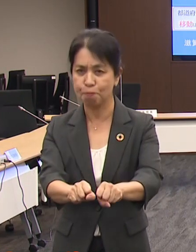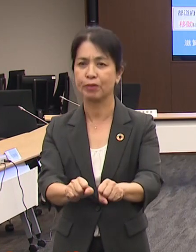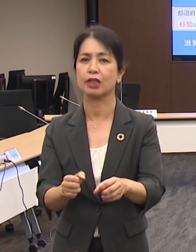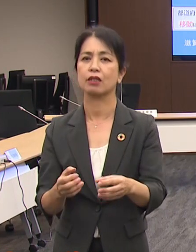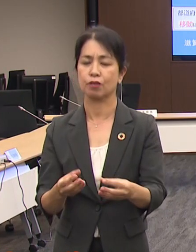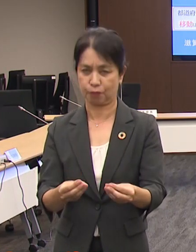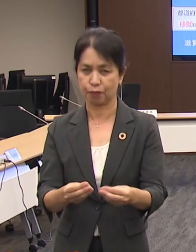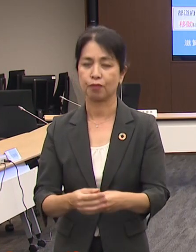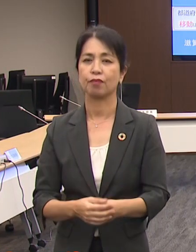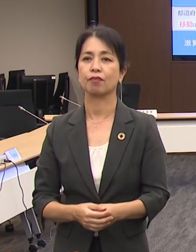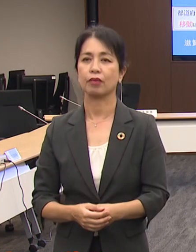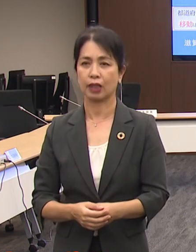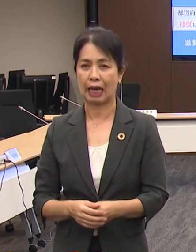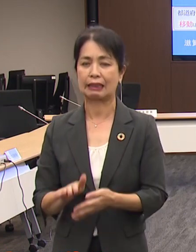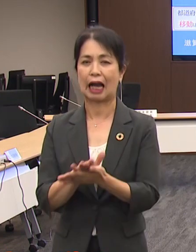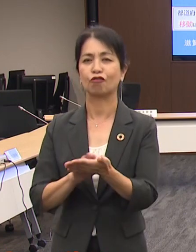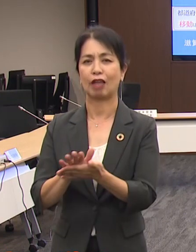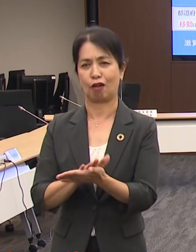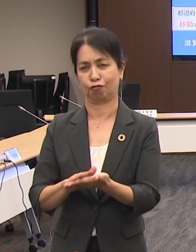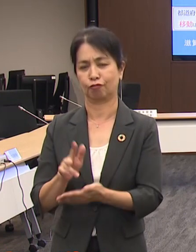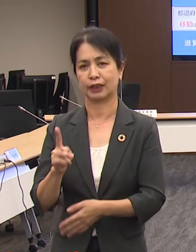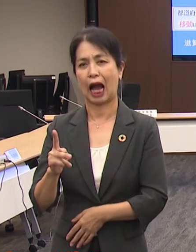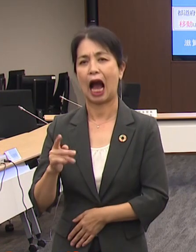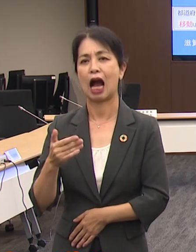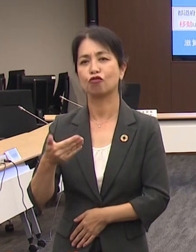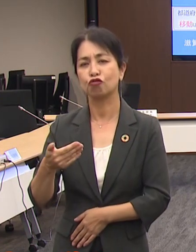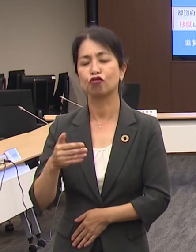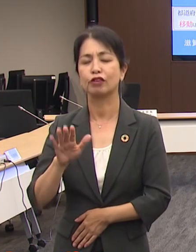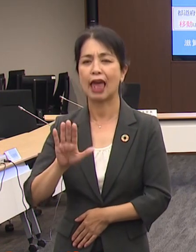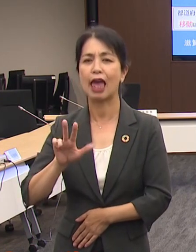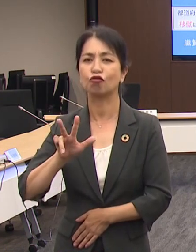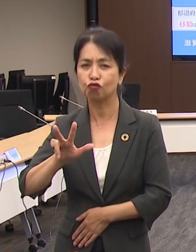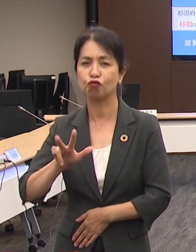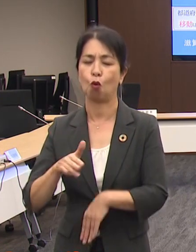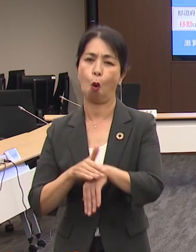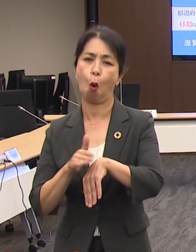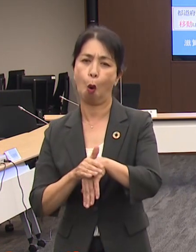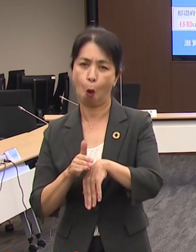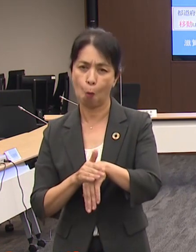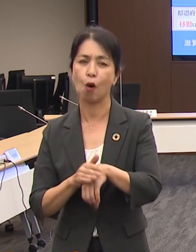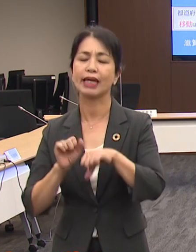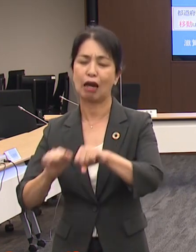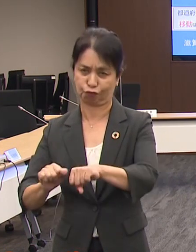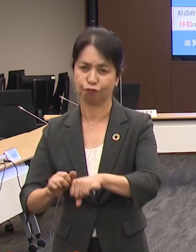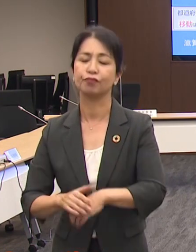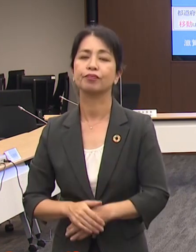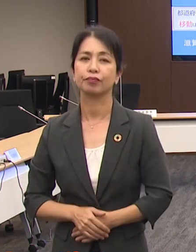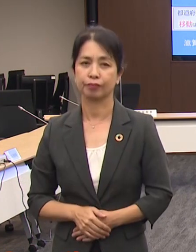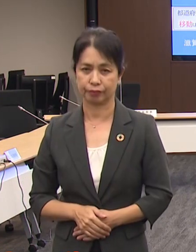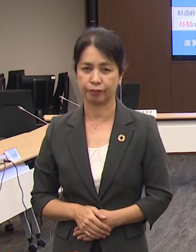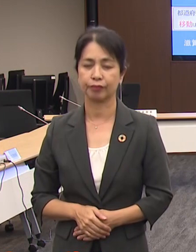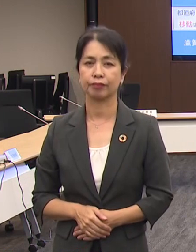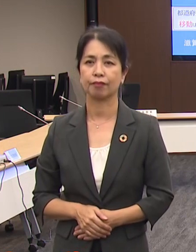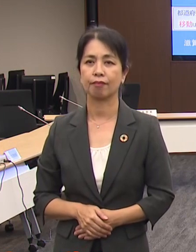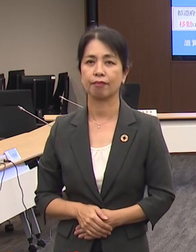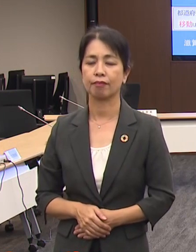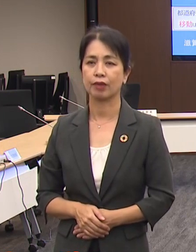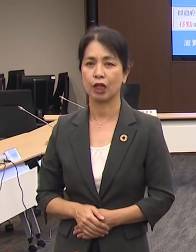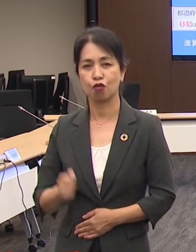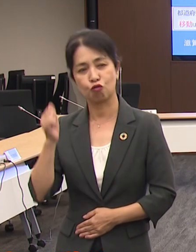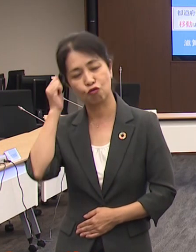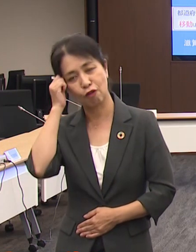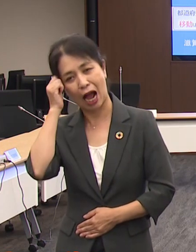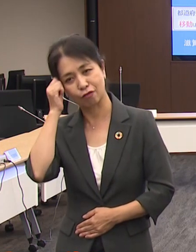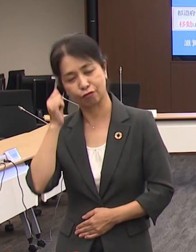体薬の投与体制も強化いたします。宿泊療養施設ではもうすでに投与の開始されております